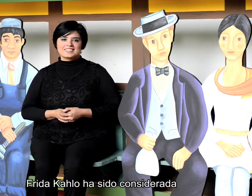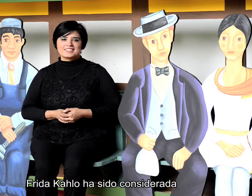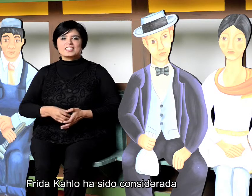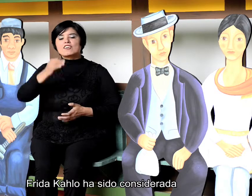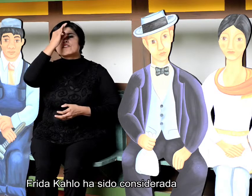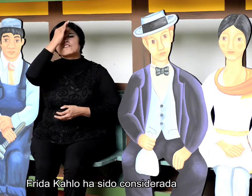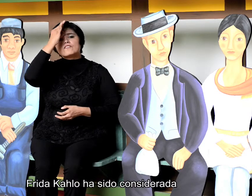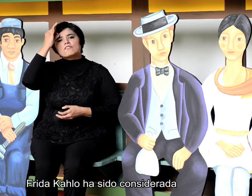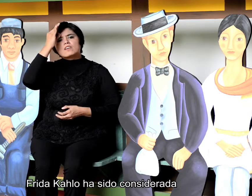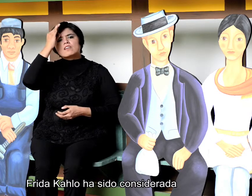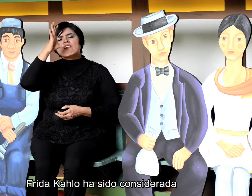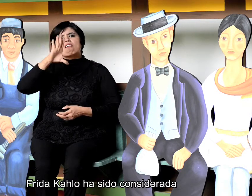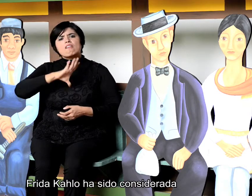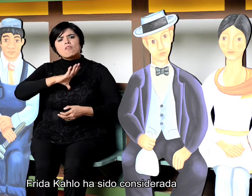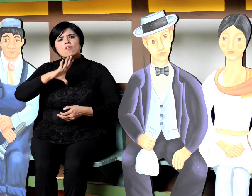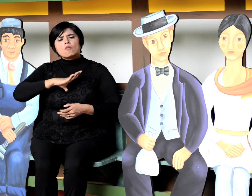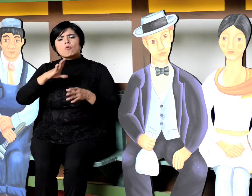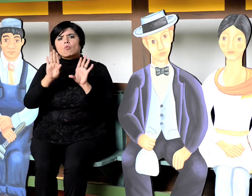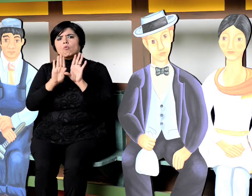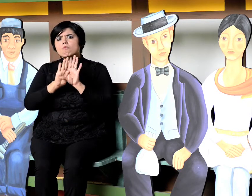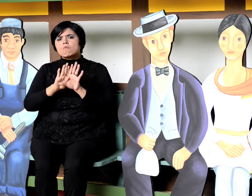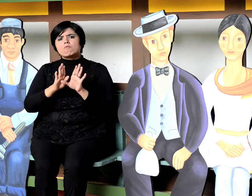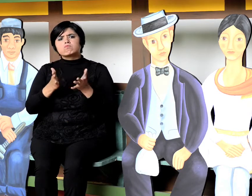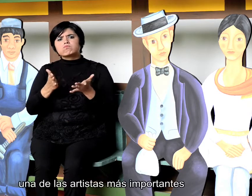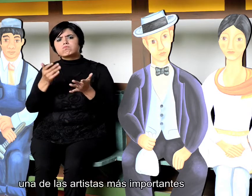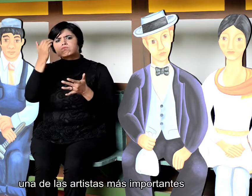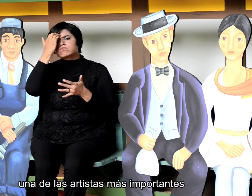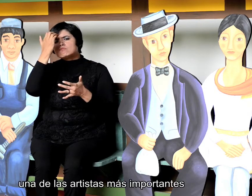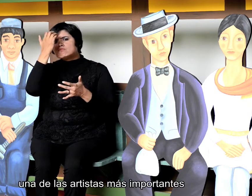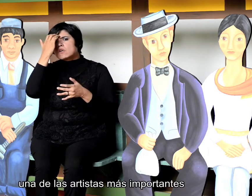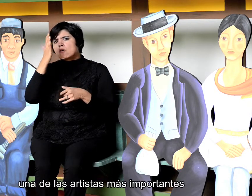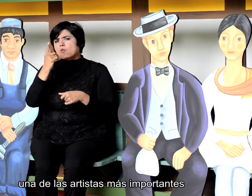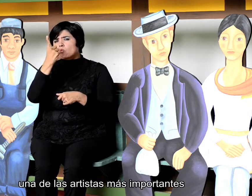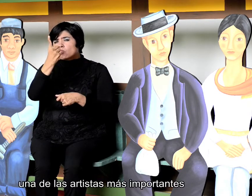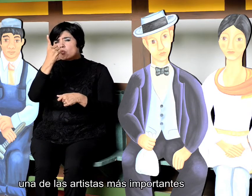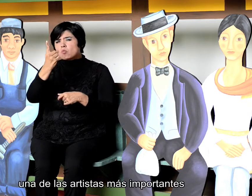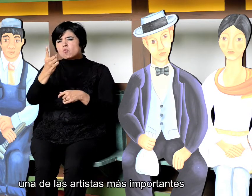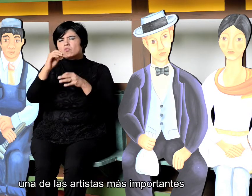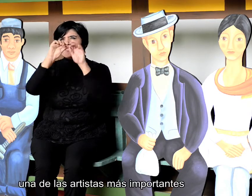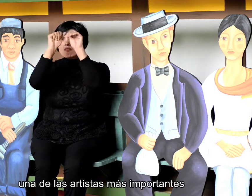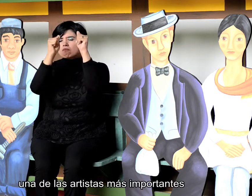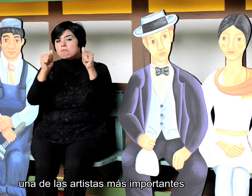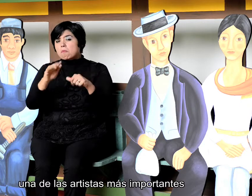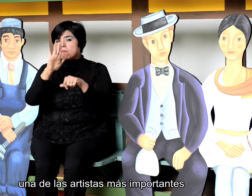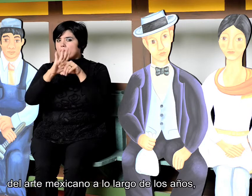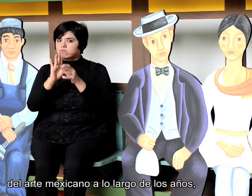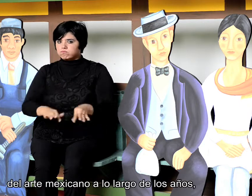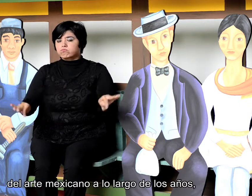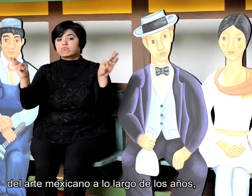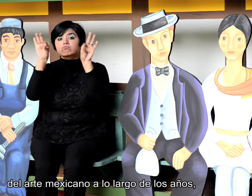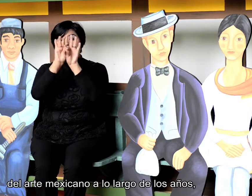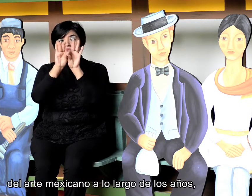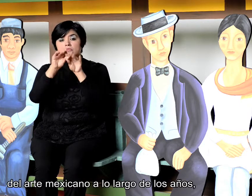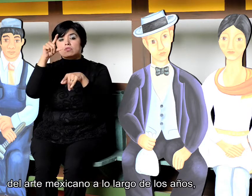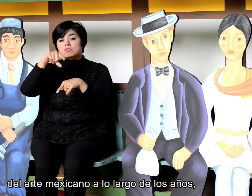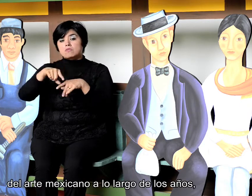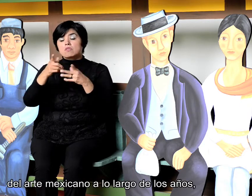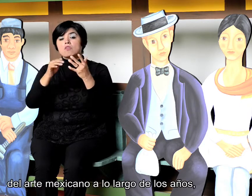Frida Kahlo ha sido considerada una de las artistas más importantes del arte